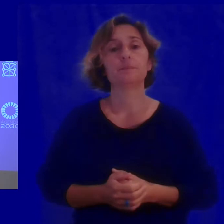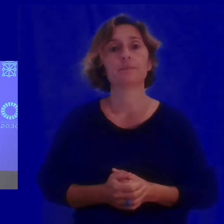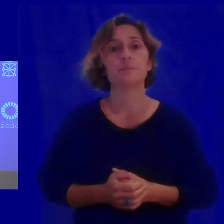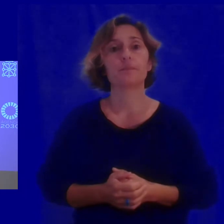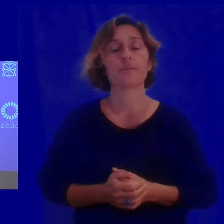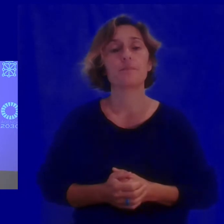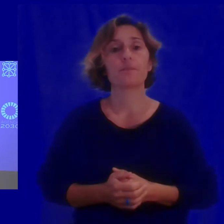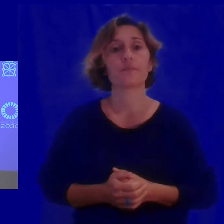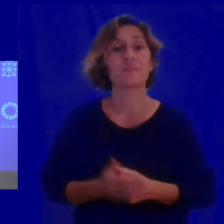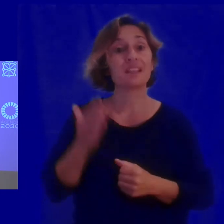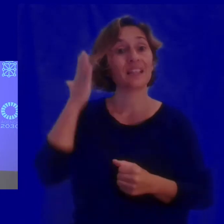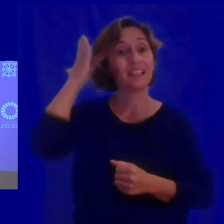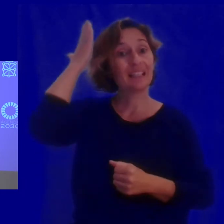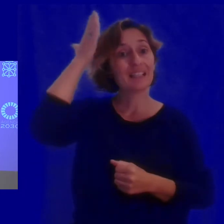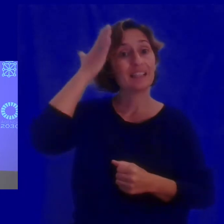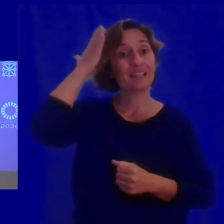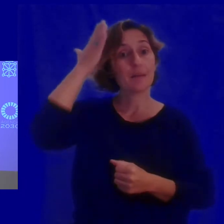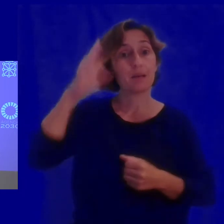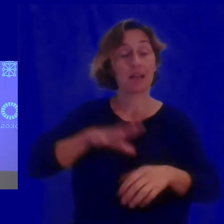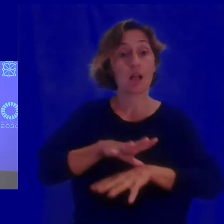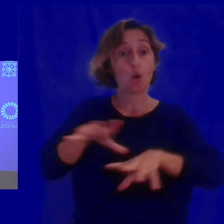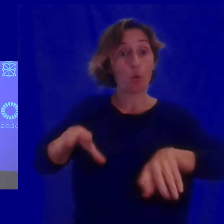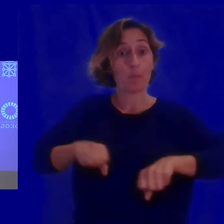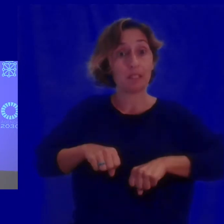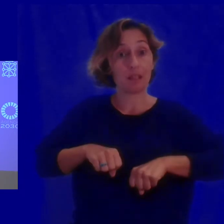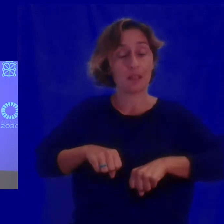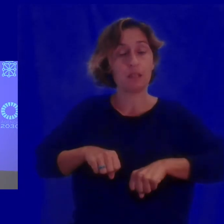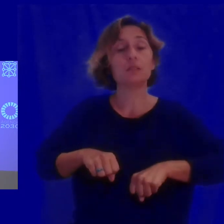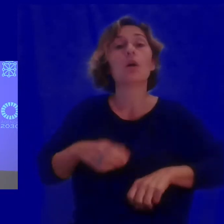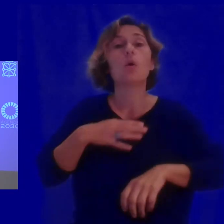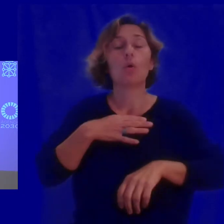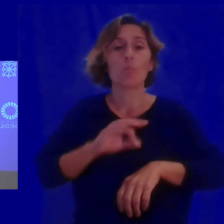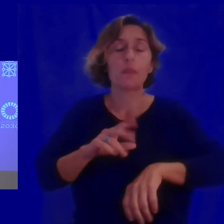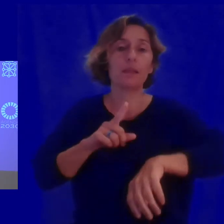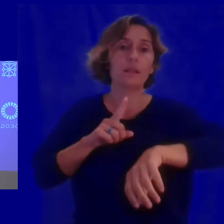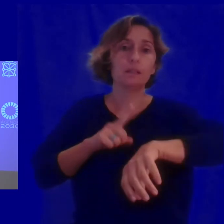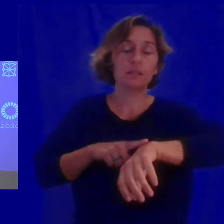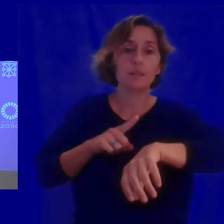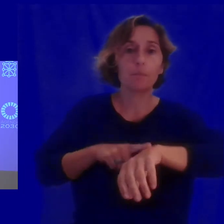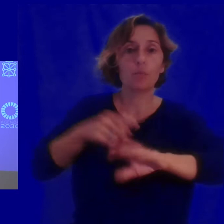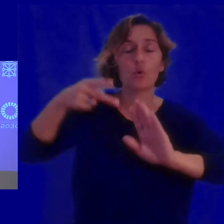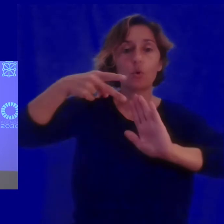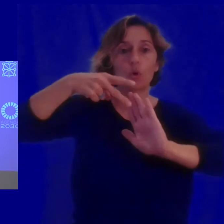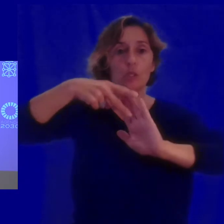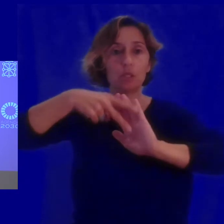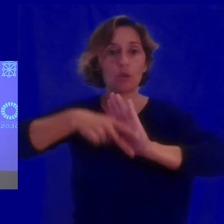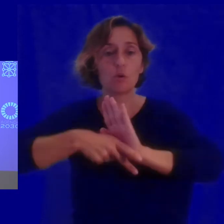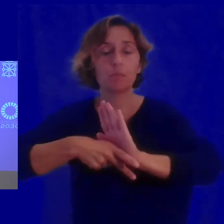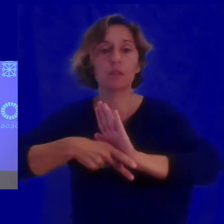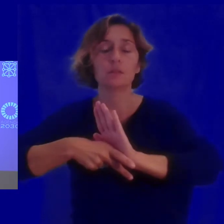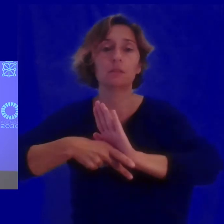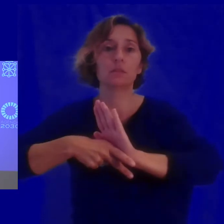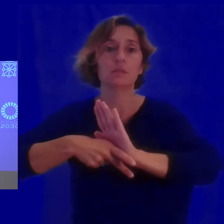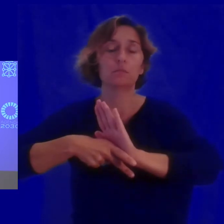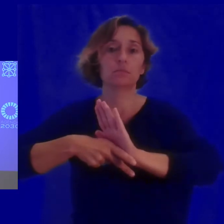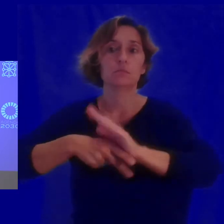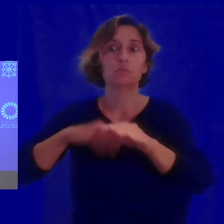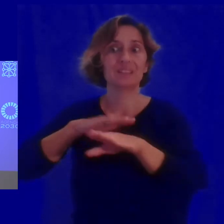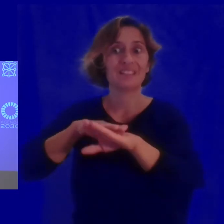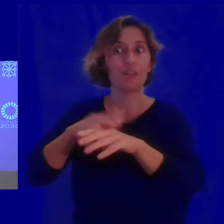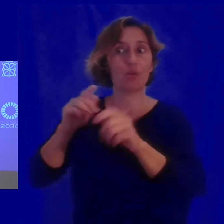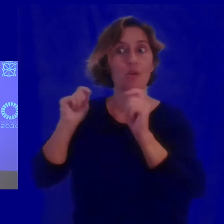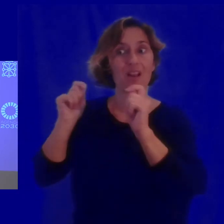sus competencias, puede marcar ya tiempos y medidas con toda la batería de herramientas que da el estado de